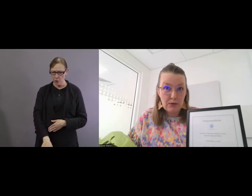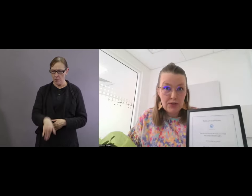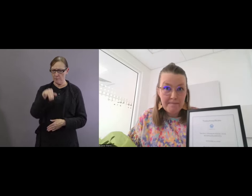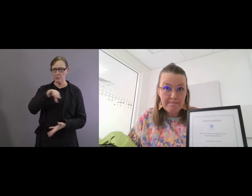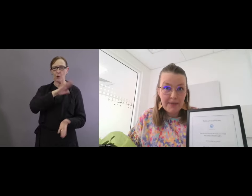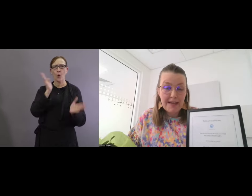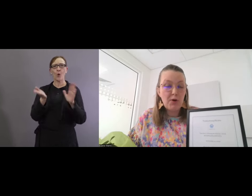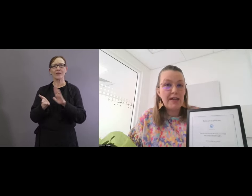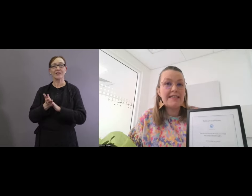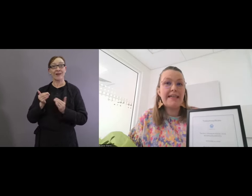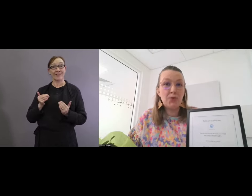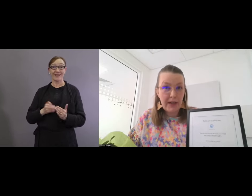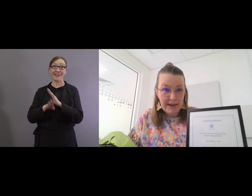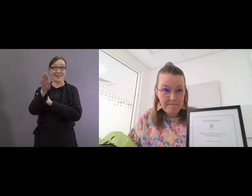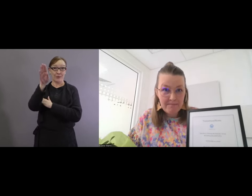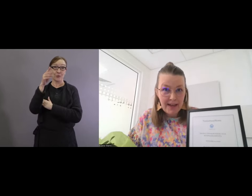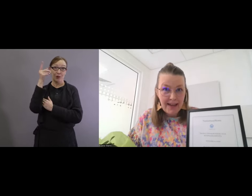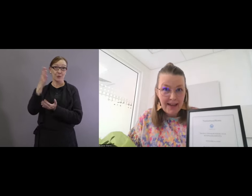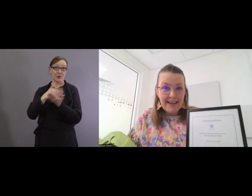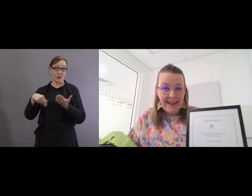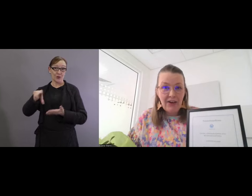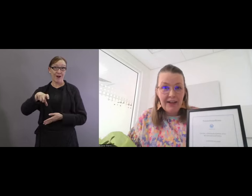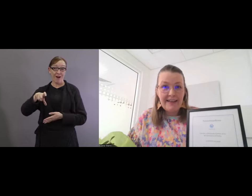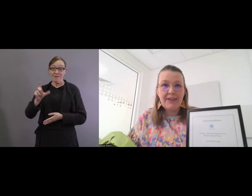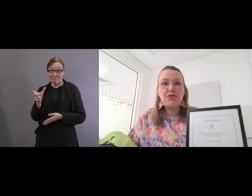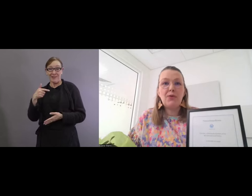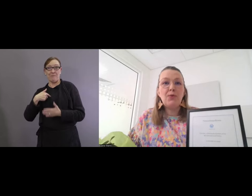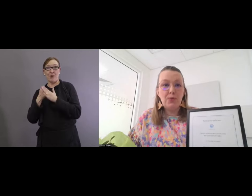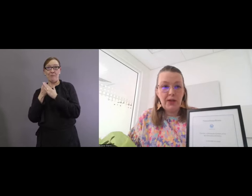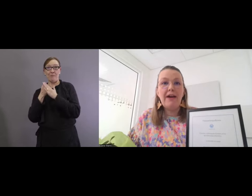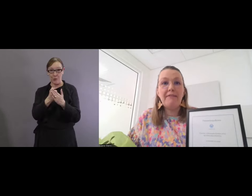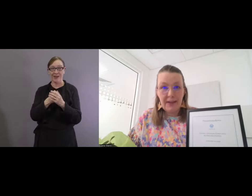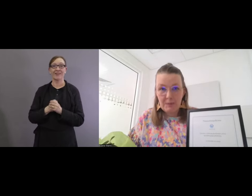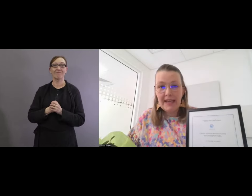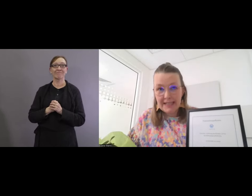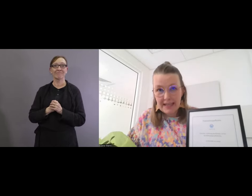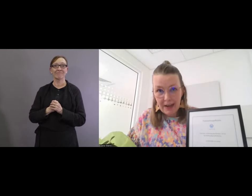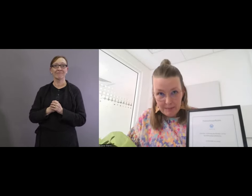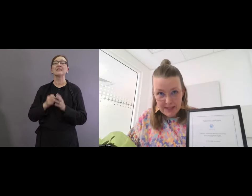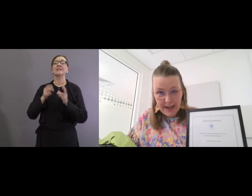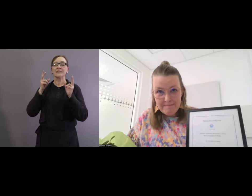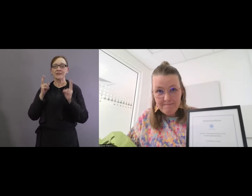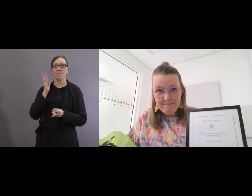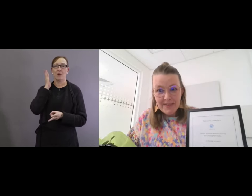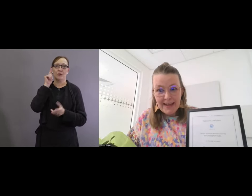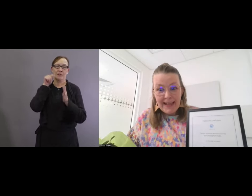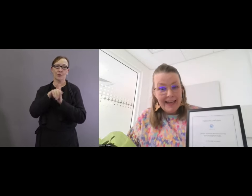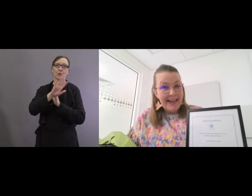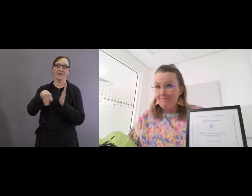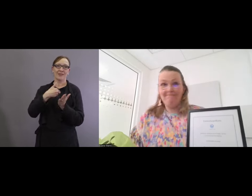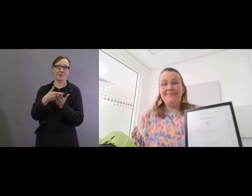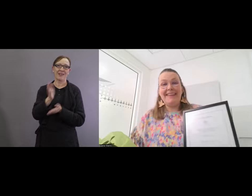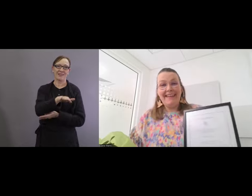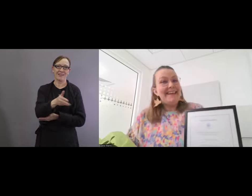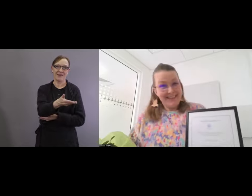kokonaisvaltaista kehitystä, että me ollaan siinä tukena. Ja tämä kaikki tietysti kuuluu yhtä lailla viittomakielisille lapsille.